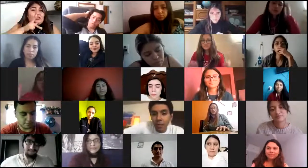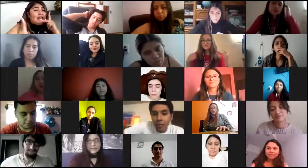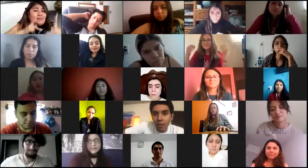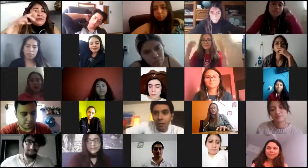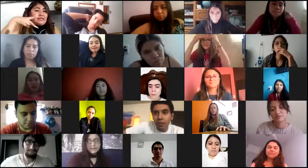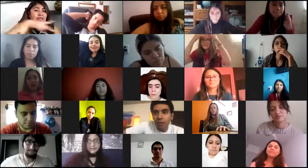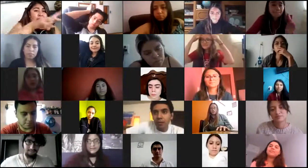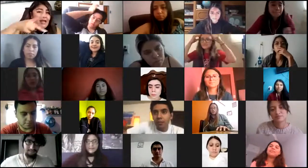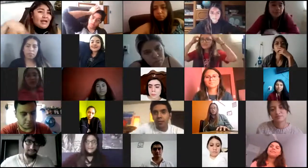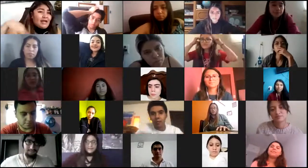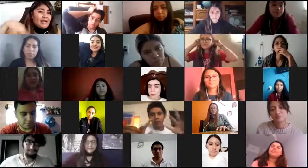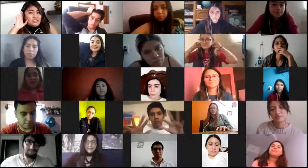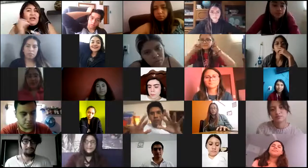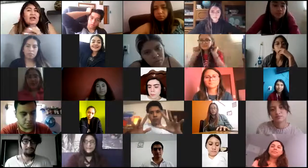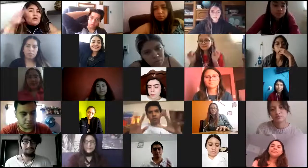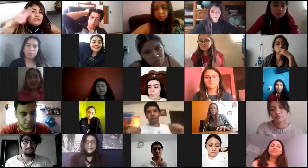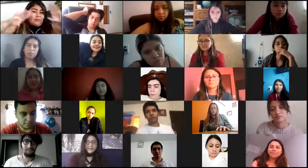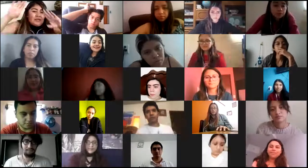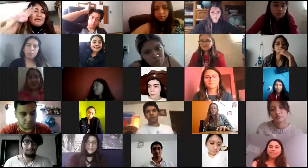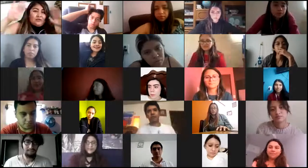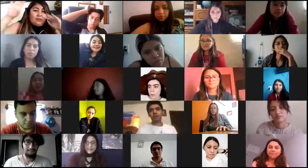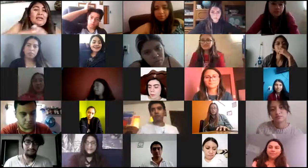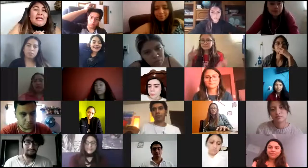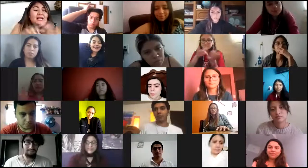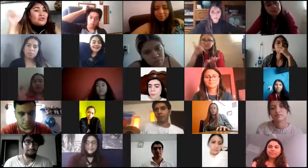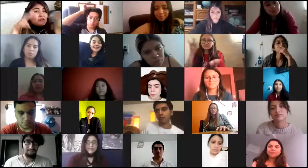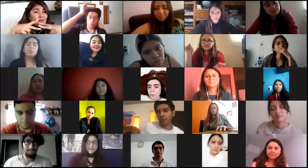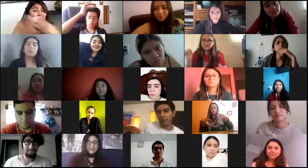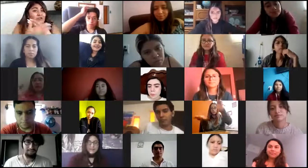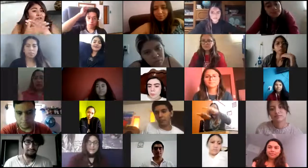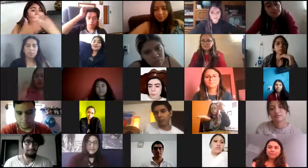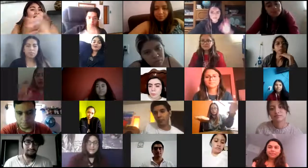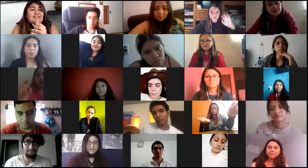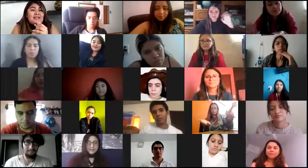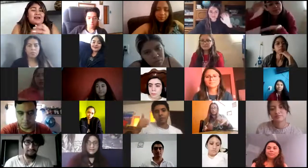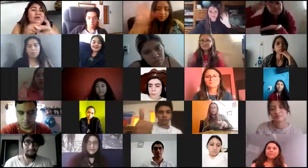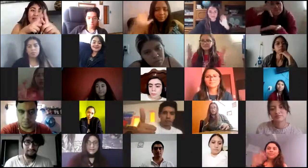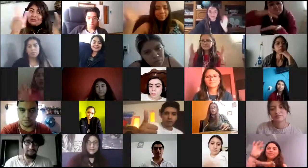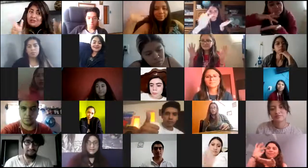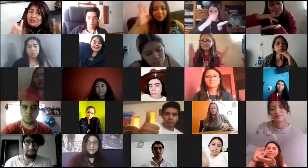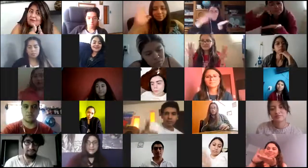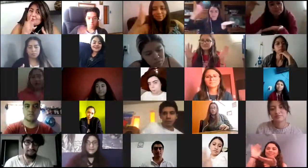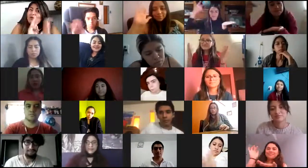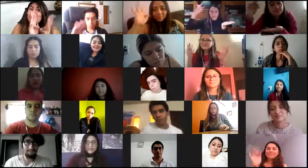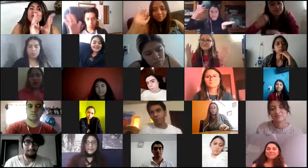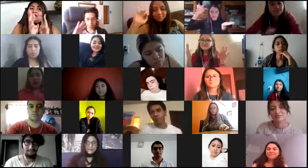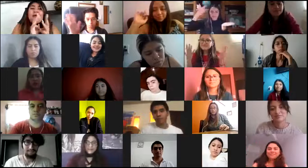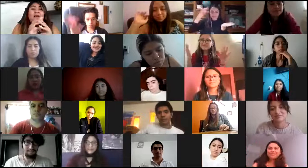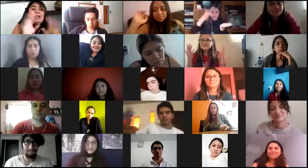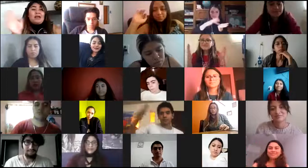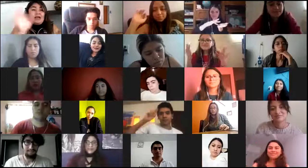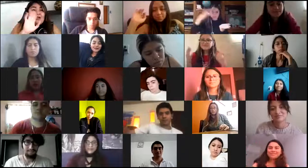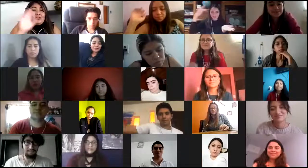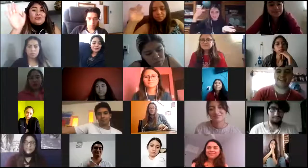de todas las palabras que vean, escuchen o estén pensando, ¿vale? Nos vemos la próxima clase. Cualquier cosa nos hablamos por el grupo de